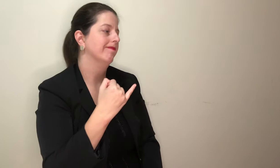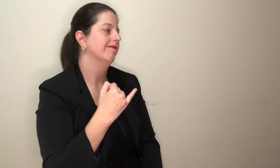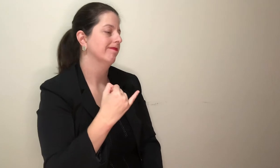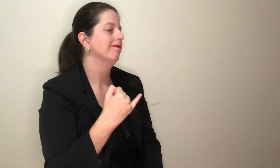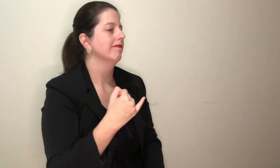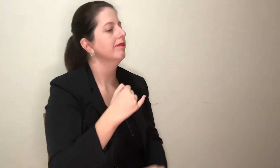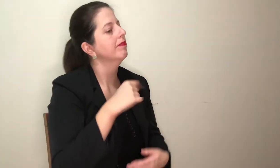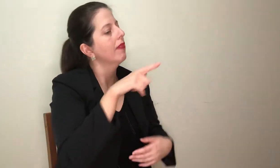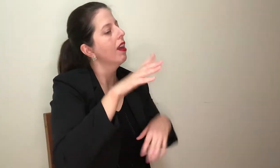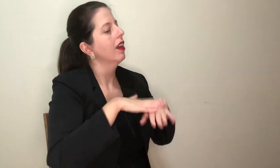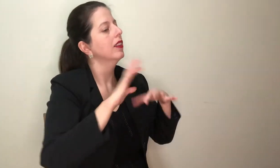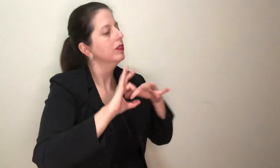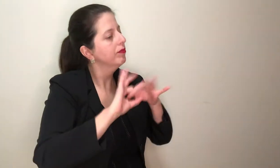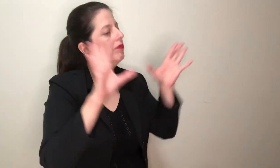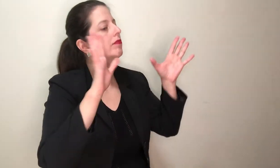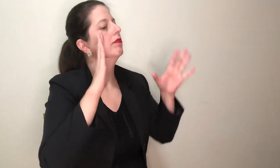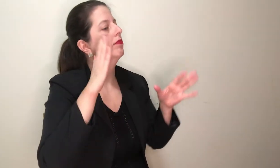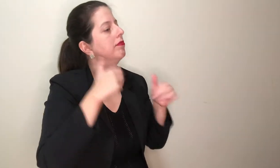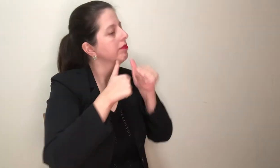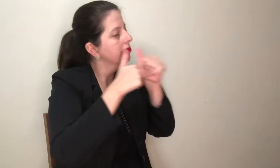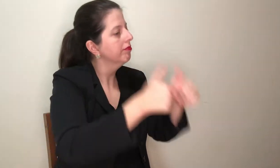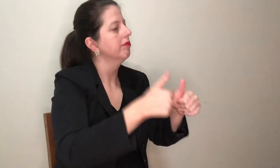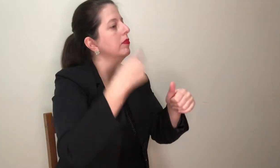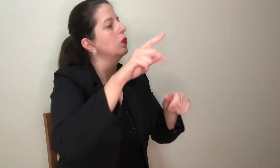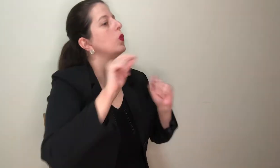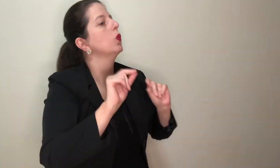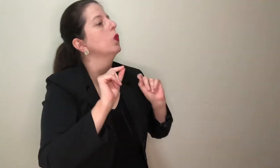para você, para que você possa ter acesso às informações.